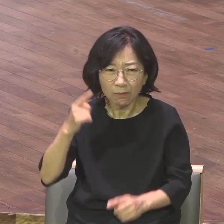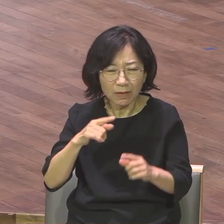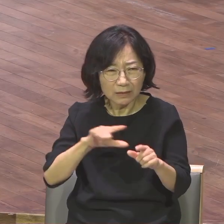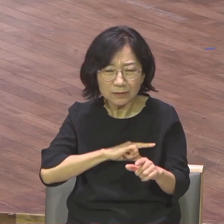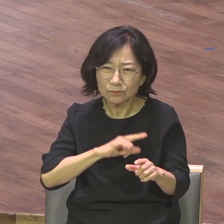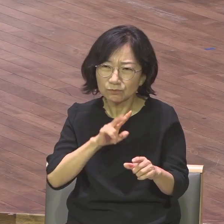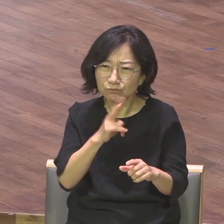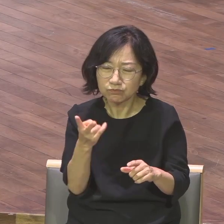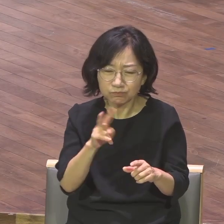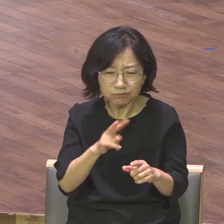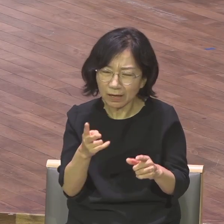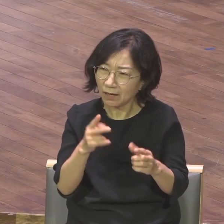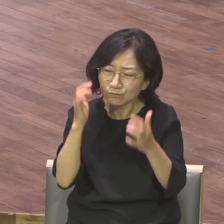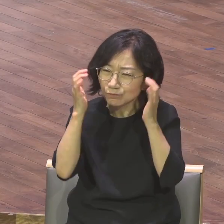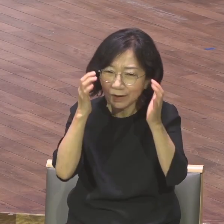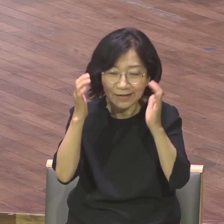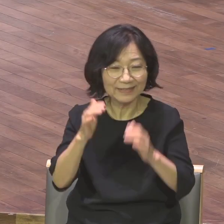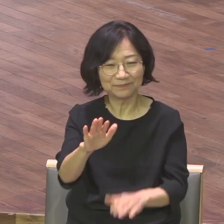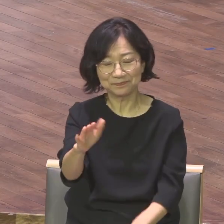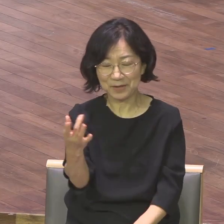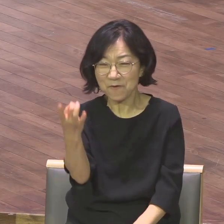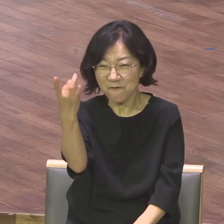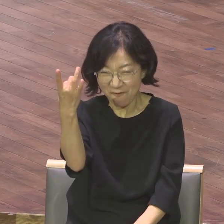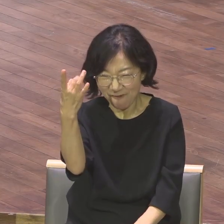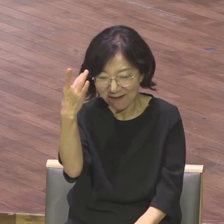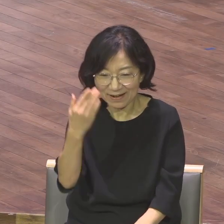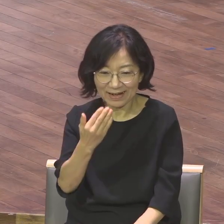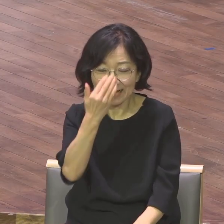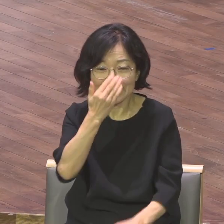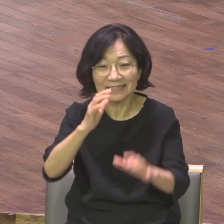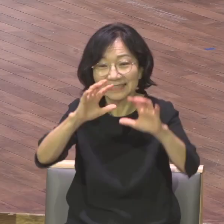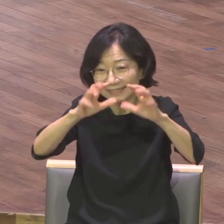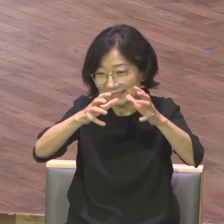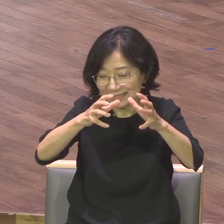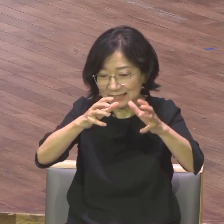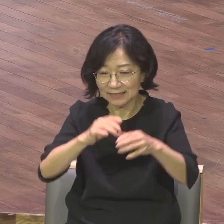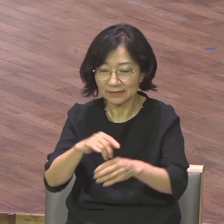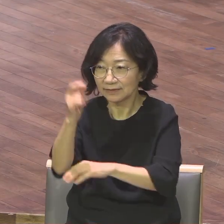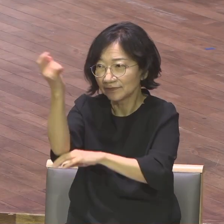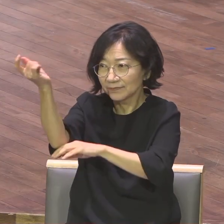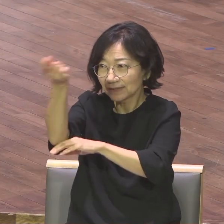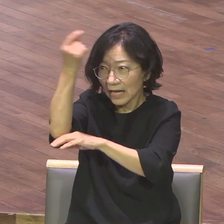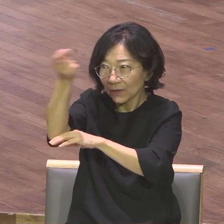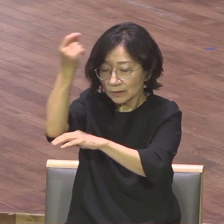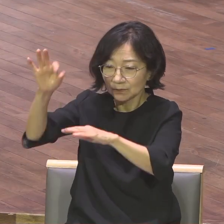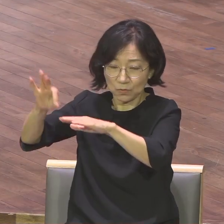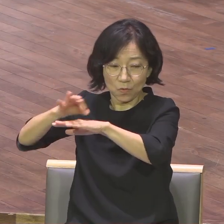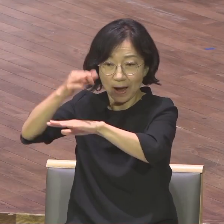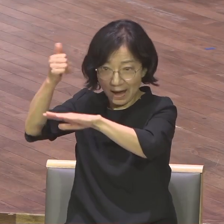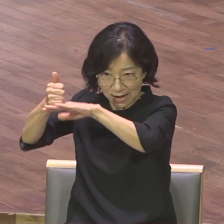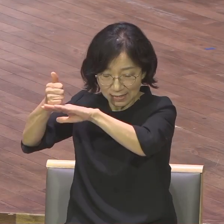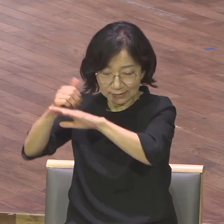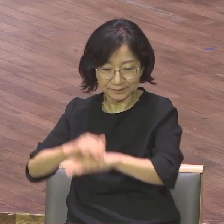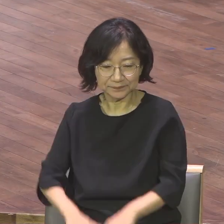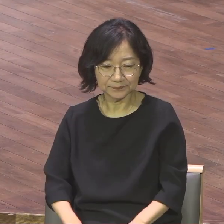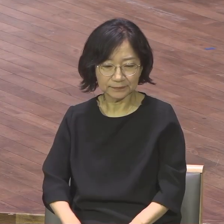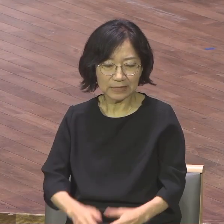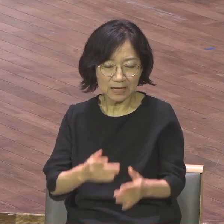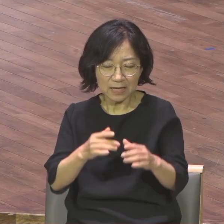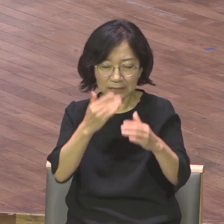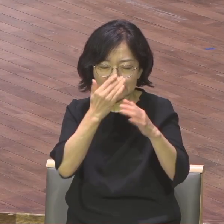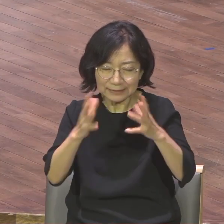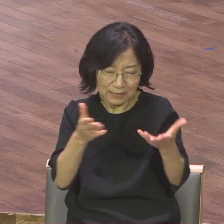있을 거예요. 원래 이스라엘은 다윗 왕이 이스라엘 전 지파를 통일한